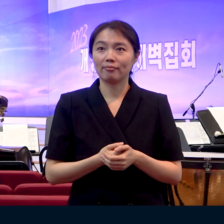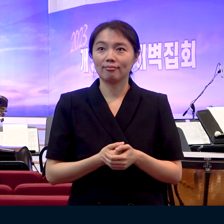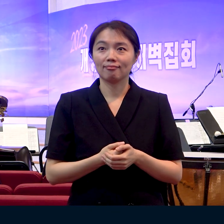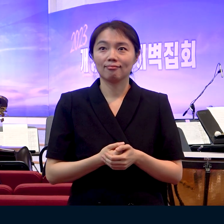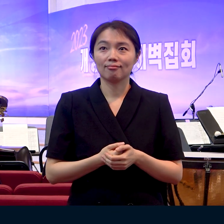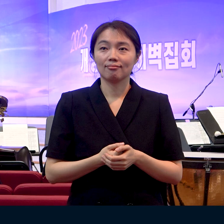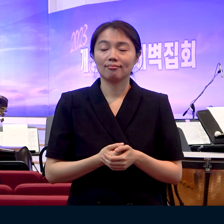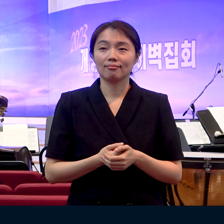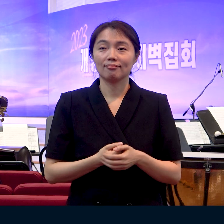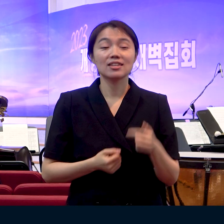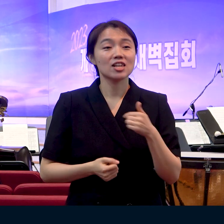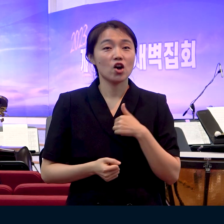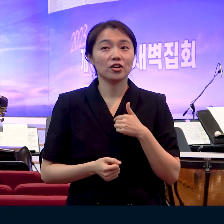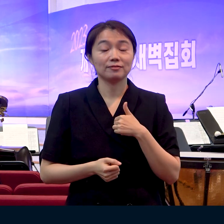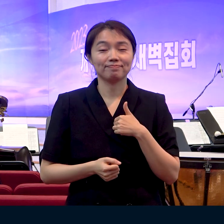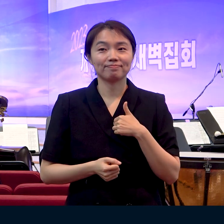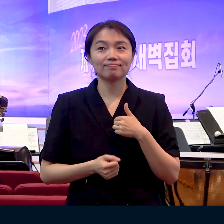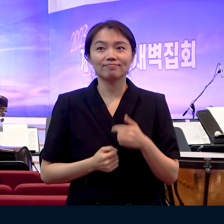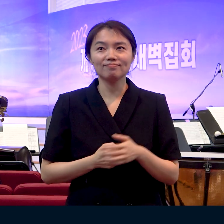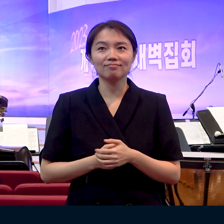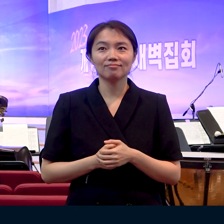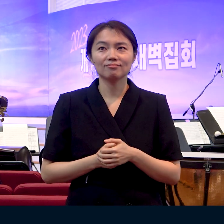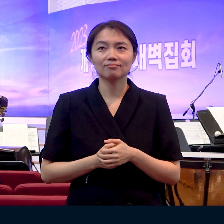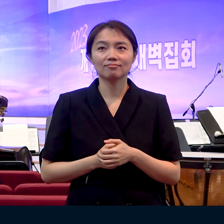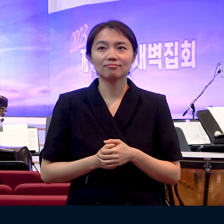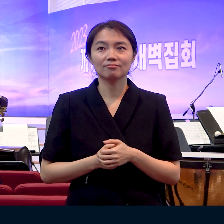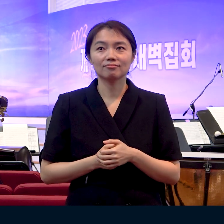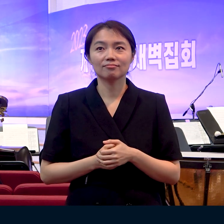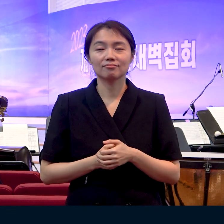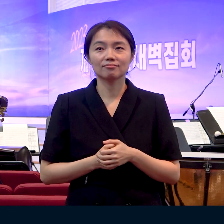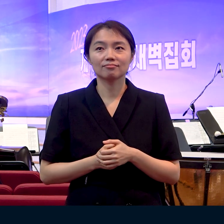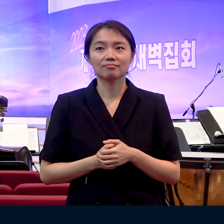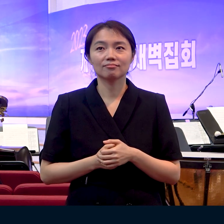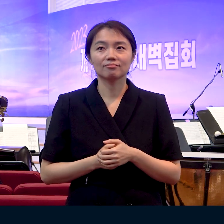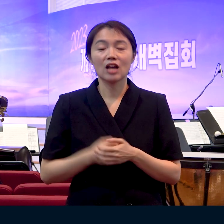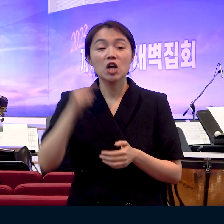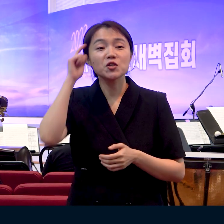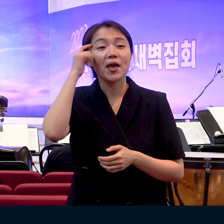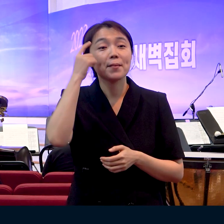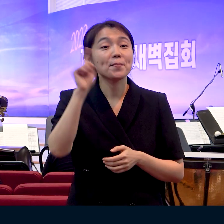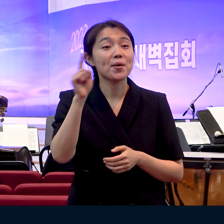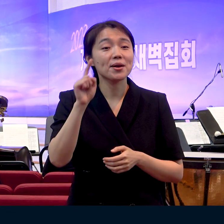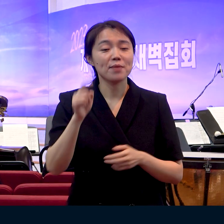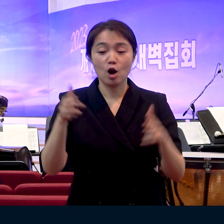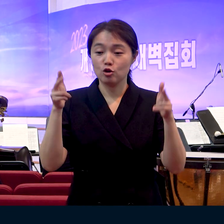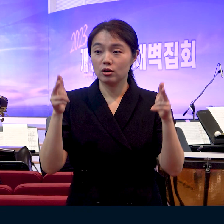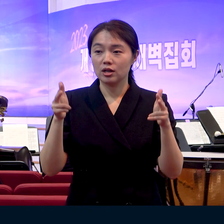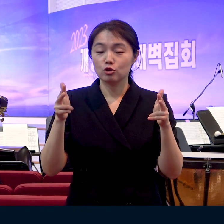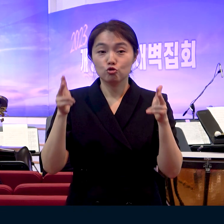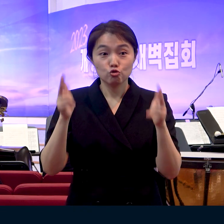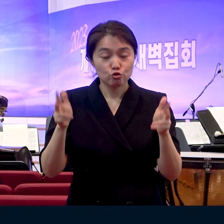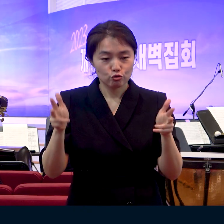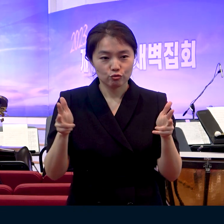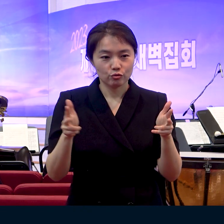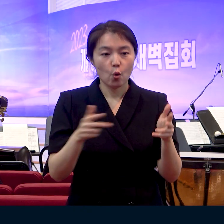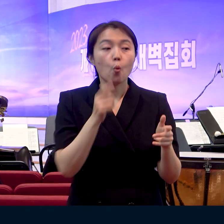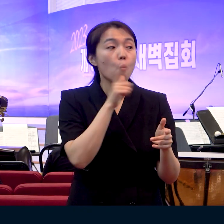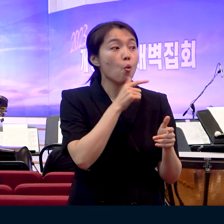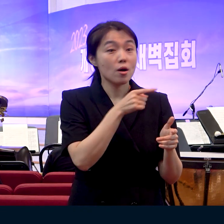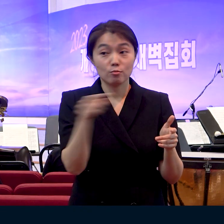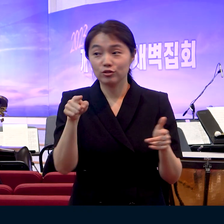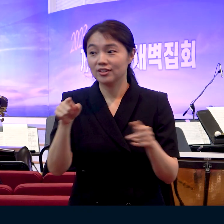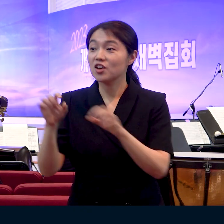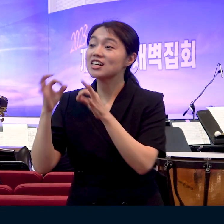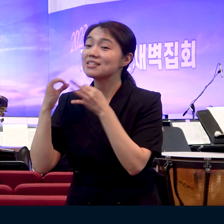전 그러기 위해서 우리 교회의 주중사역이 너무 중요하다. 교육부 사역 정말 중요하고 더 열심히 해야 되지만